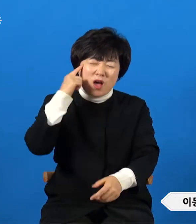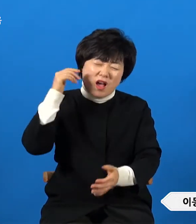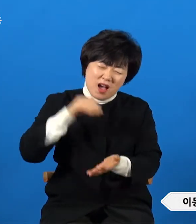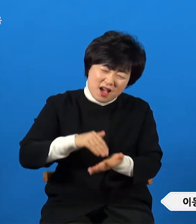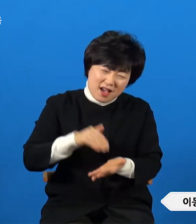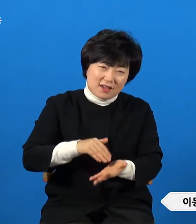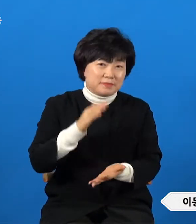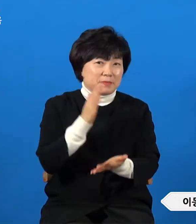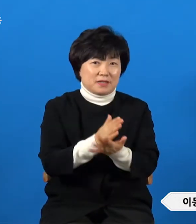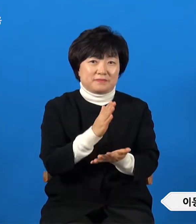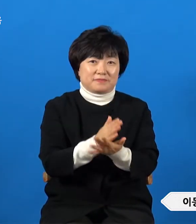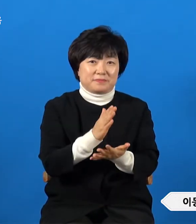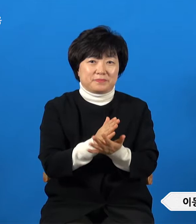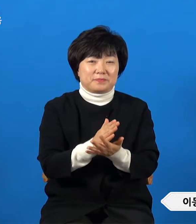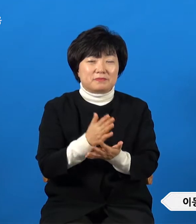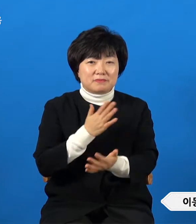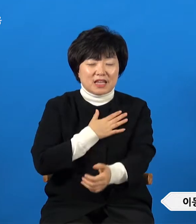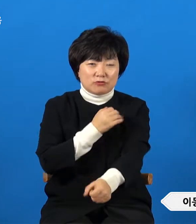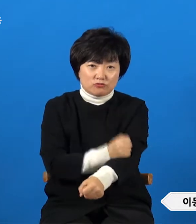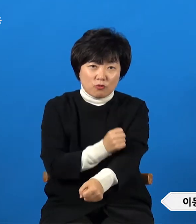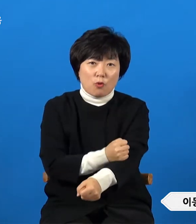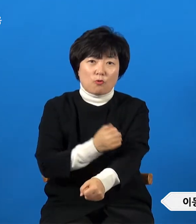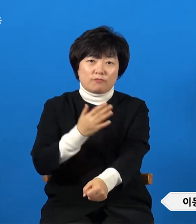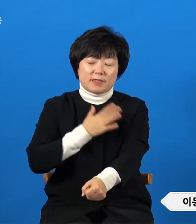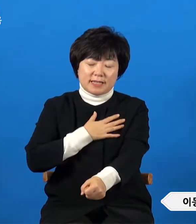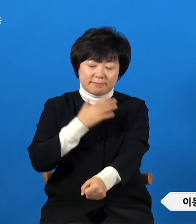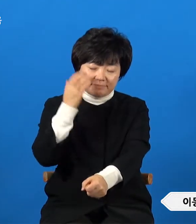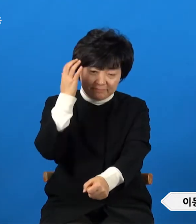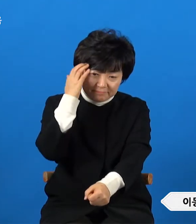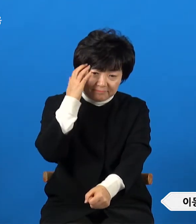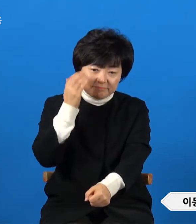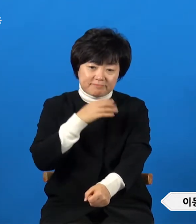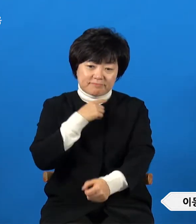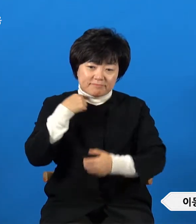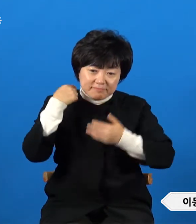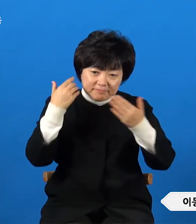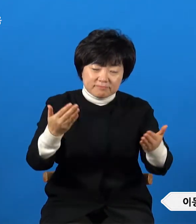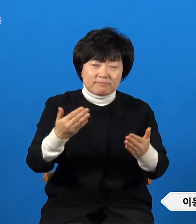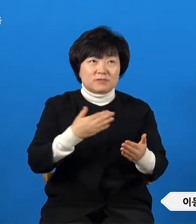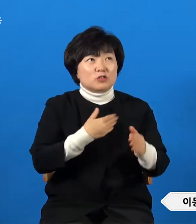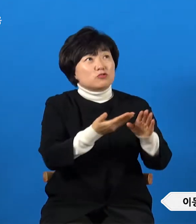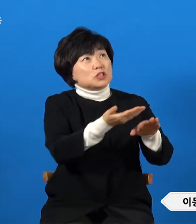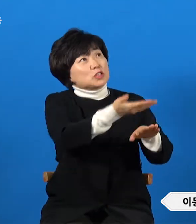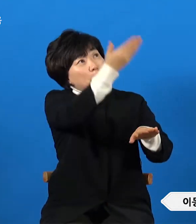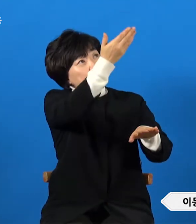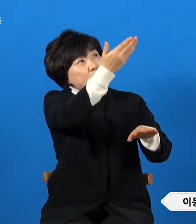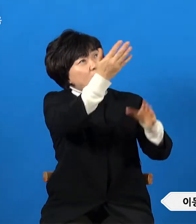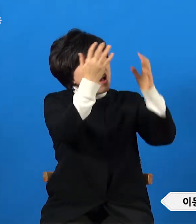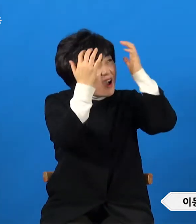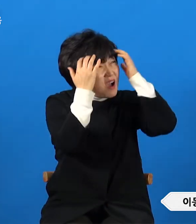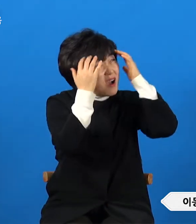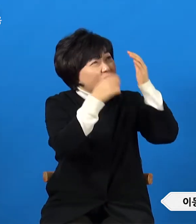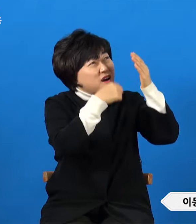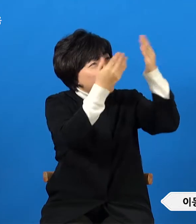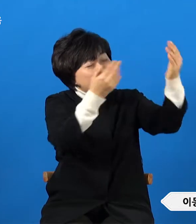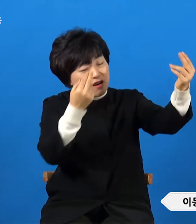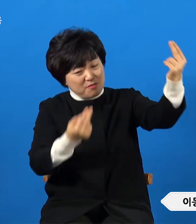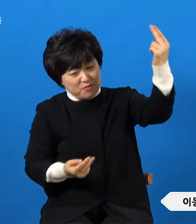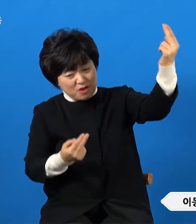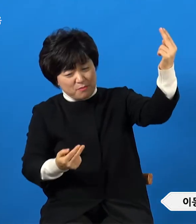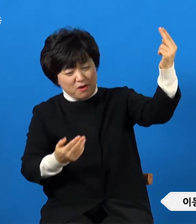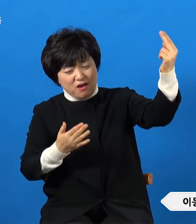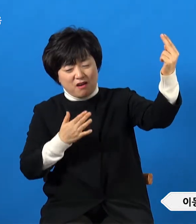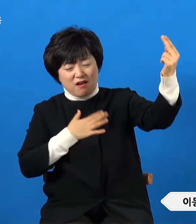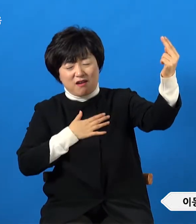말고 나의 수고는, 나의 고생은, 나의 희생은 우리의 선배들의 희생에 비하면 아무것도